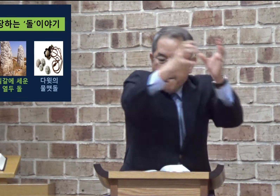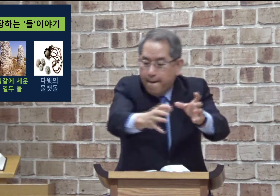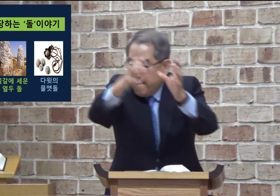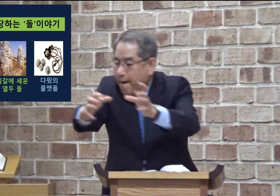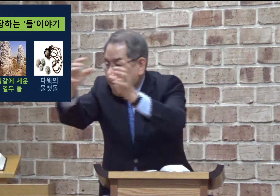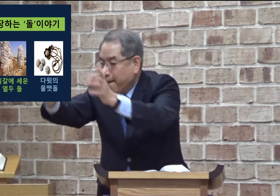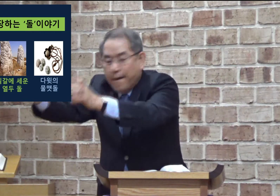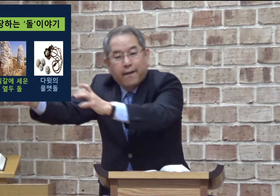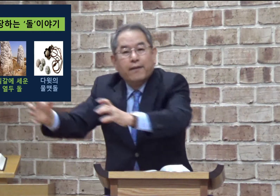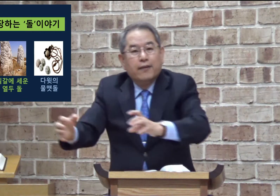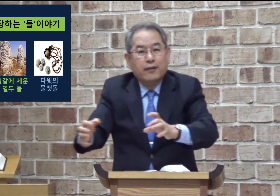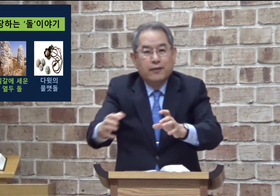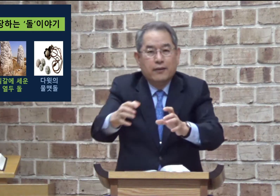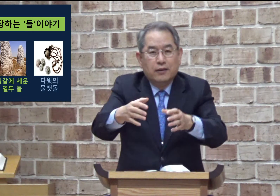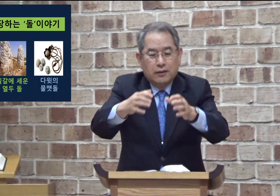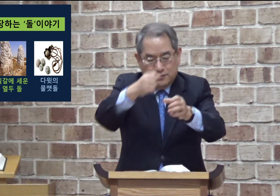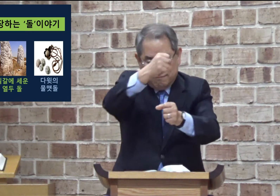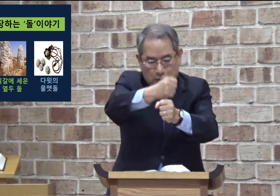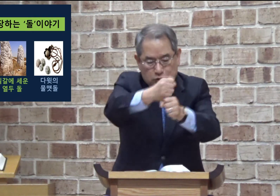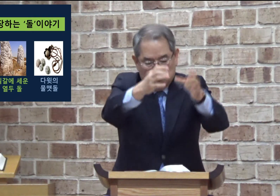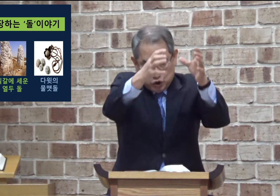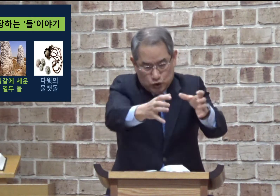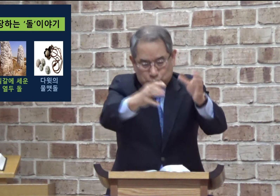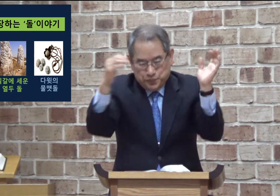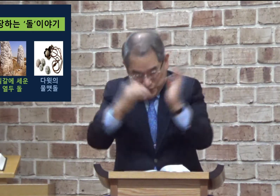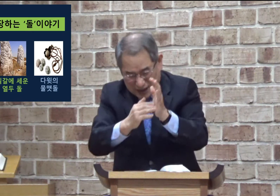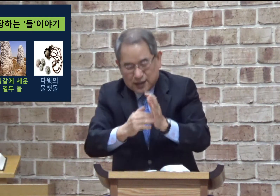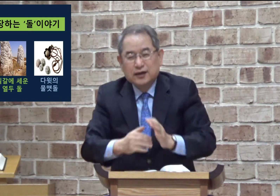앞으로 우리가 죽은 후에